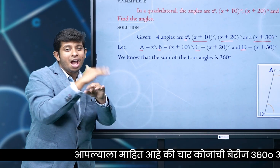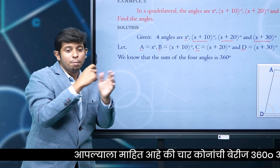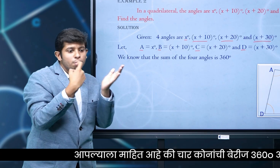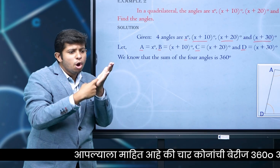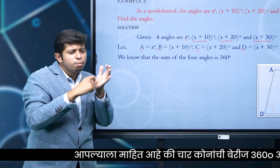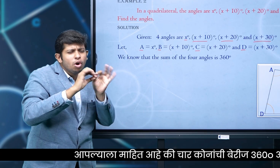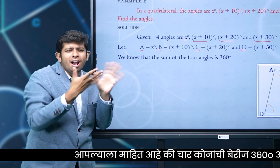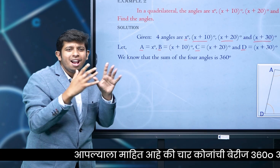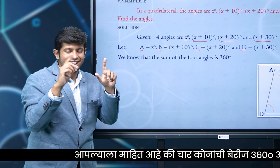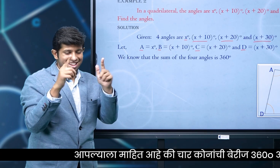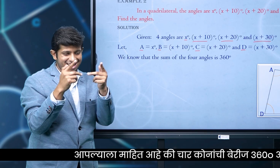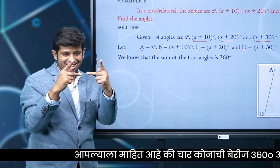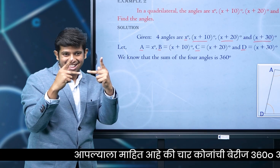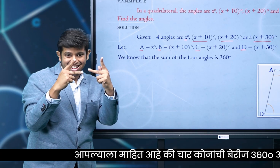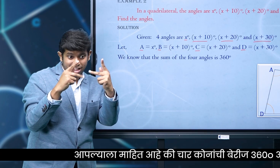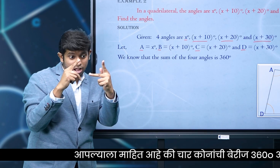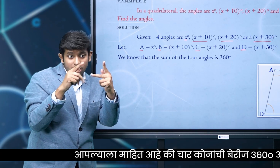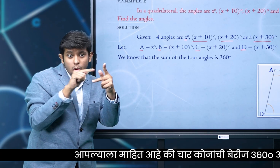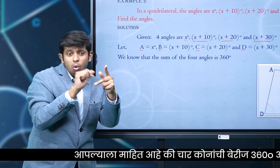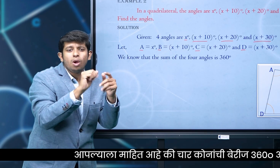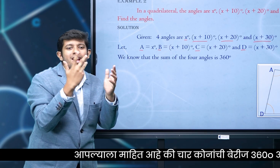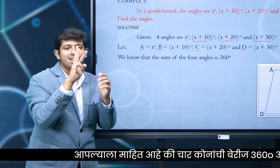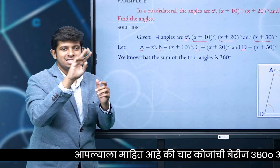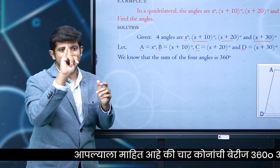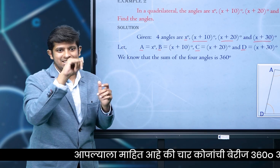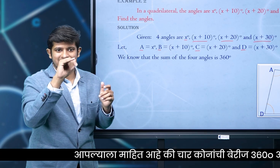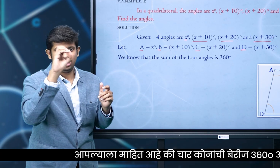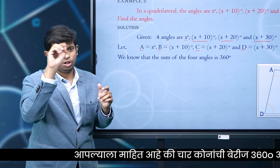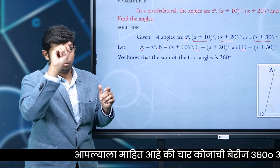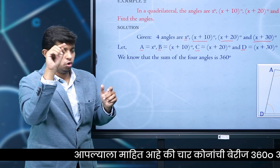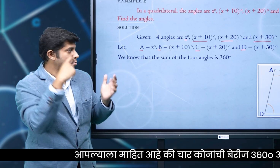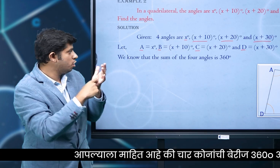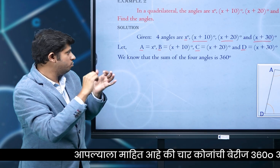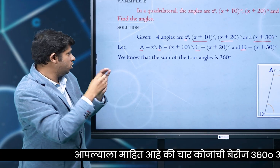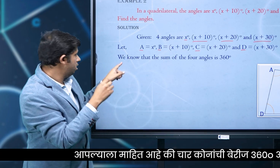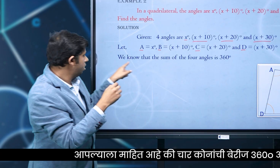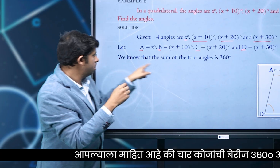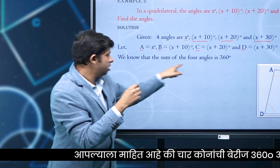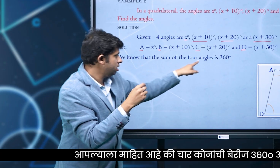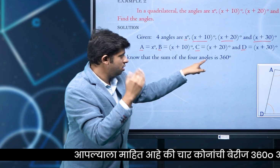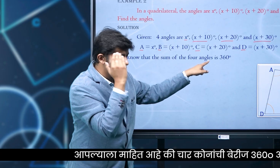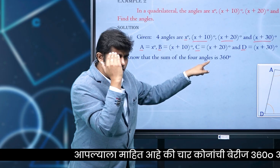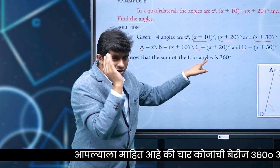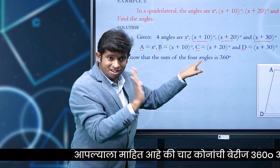आपल्याला माहित आहे की चार कोणाची बेरीज 360 डिग्रीज आहे.